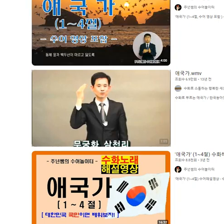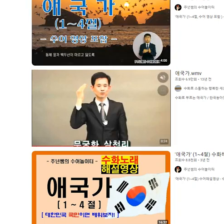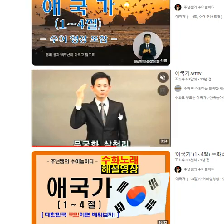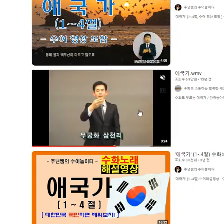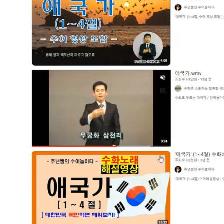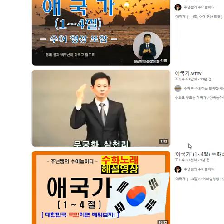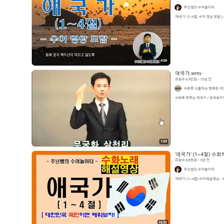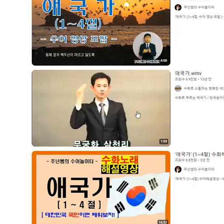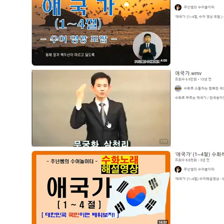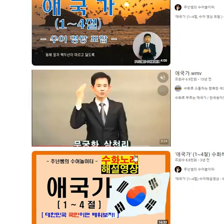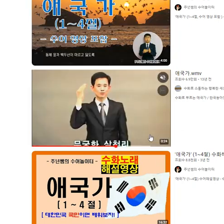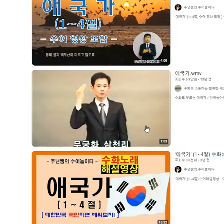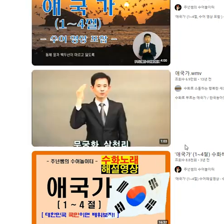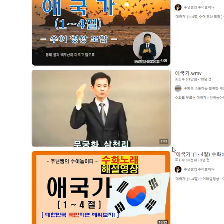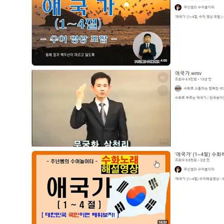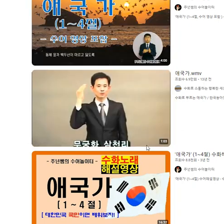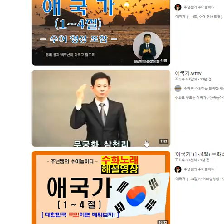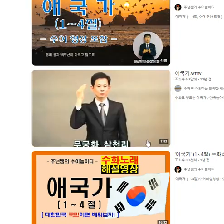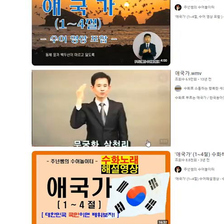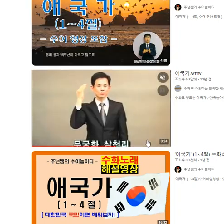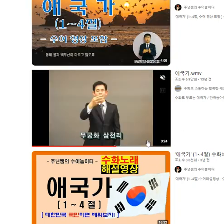애국가는 잘 아시니까요. 근데 지금 보시면은